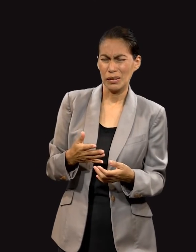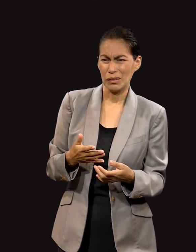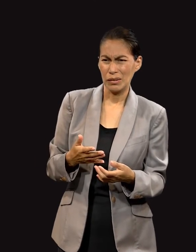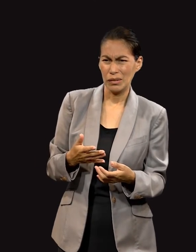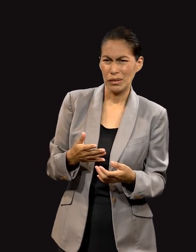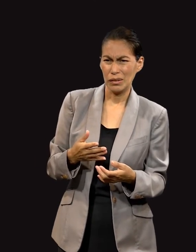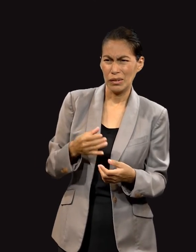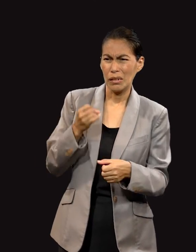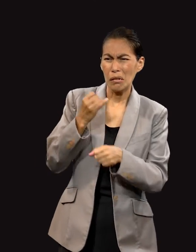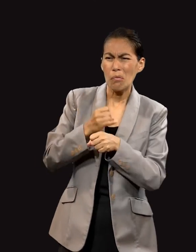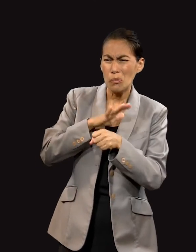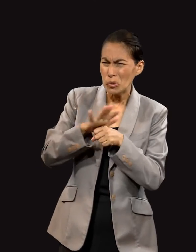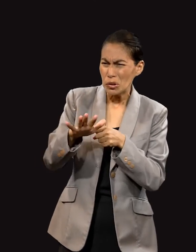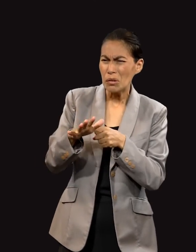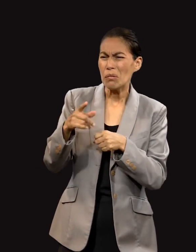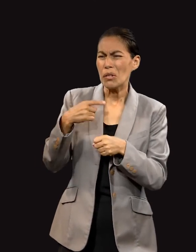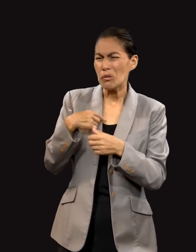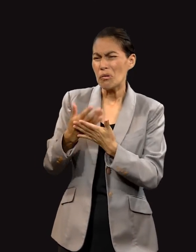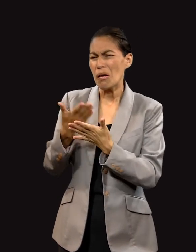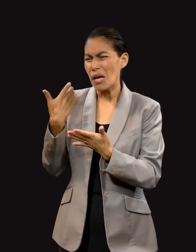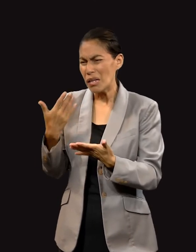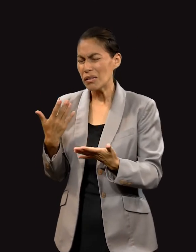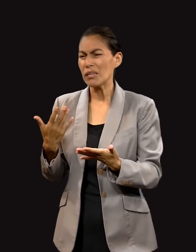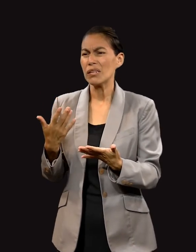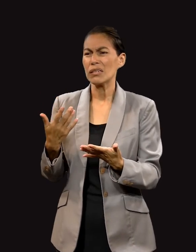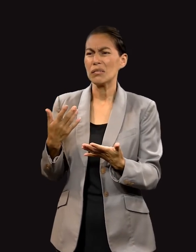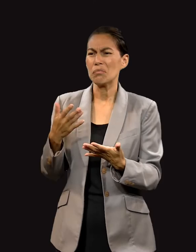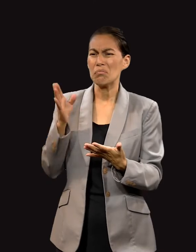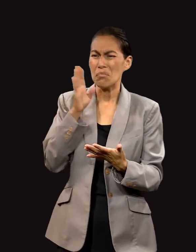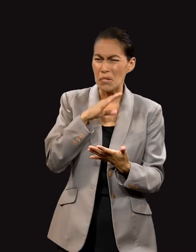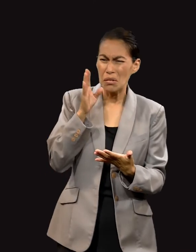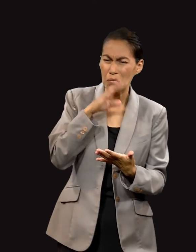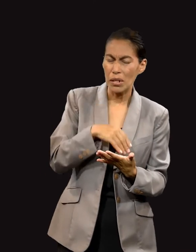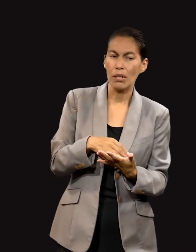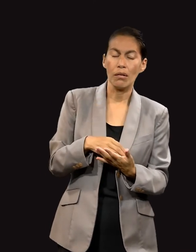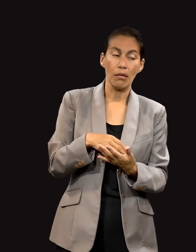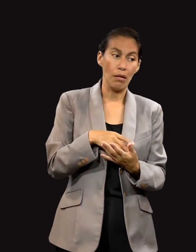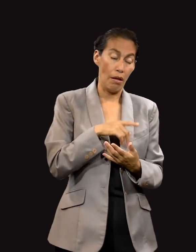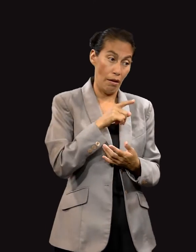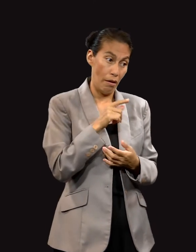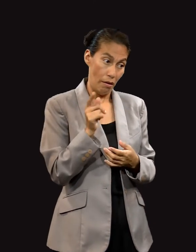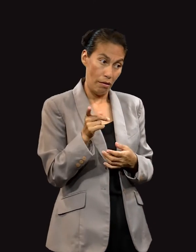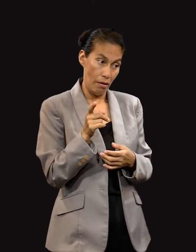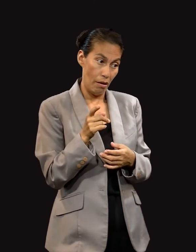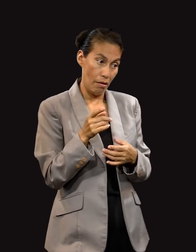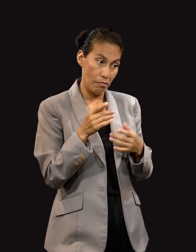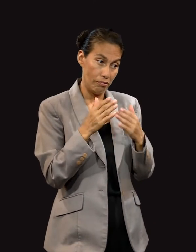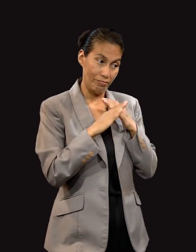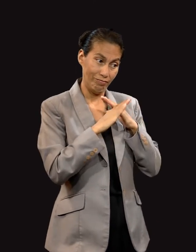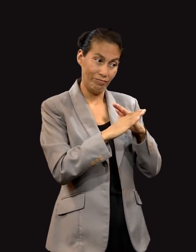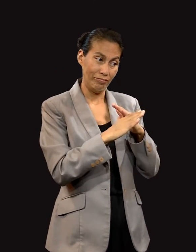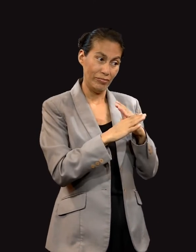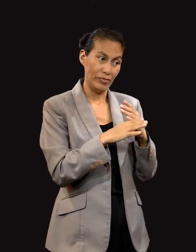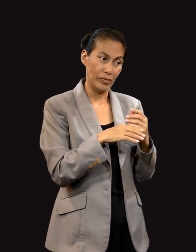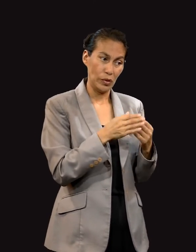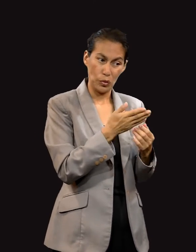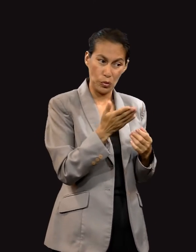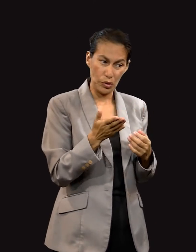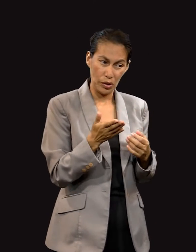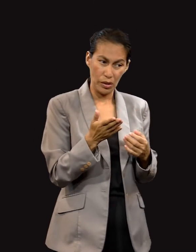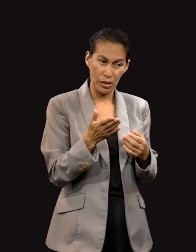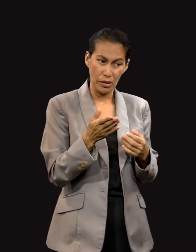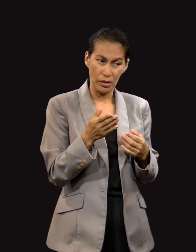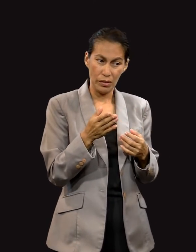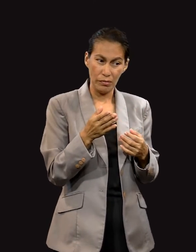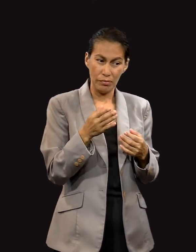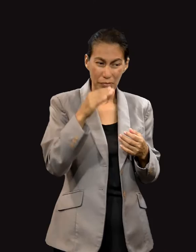Porque... Porque ella era renuente. Sí, sí. Ella fue cambiando su manera de pensar respecto a usted. Sí, sí. Cuando